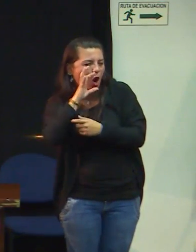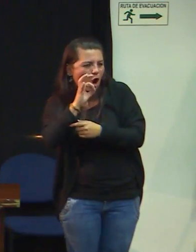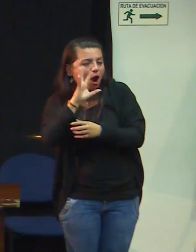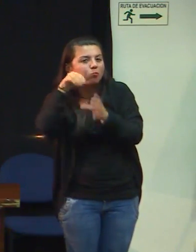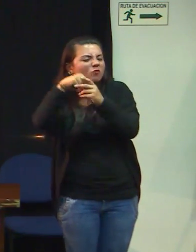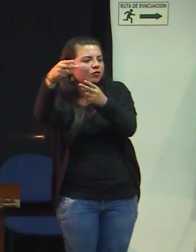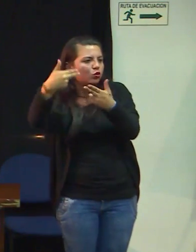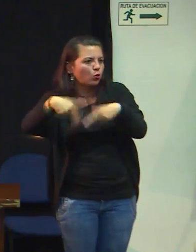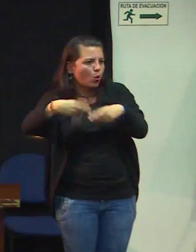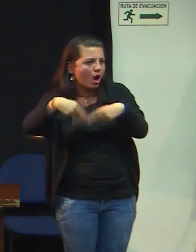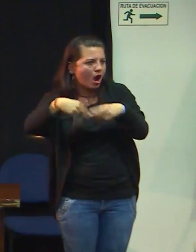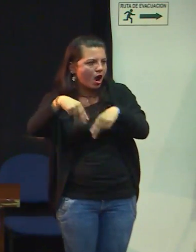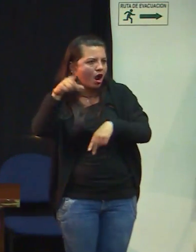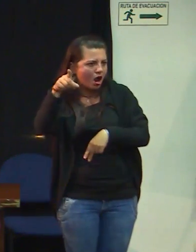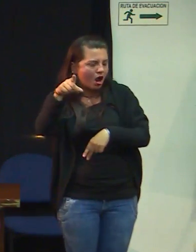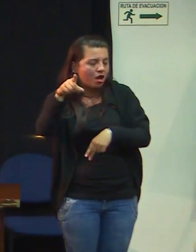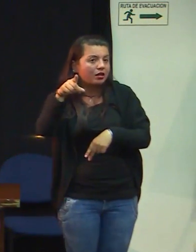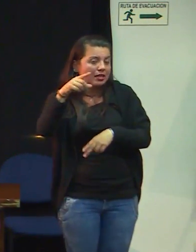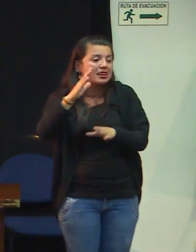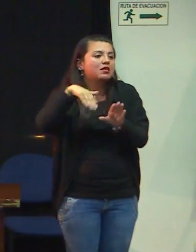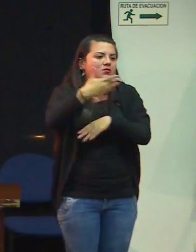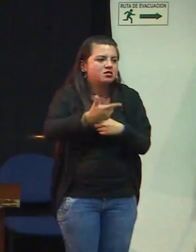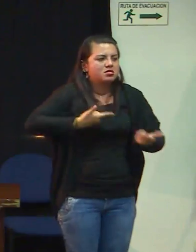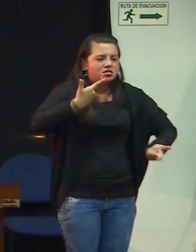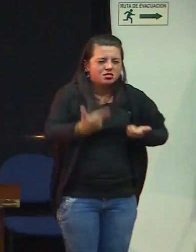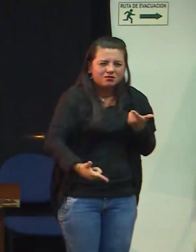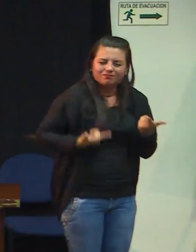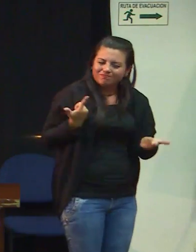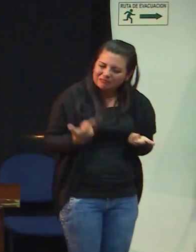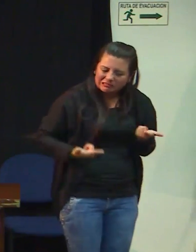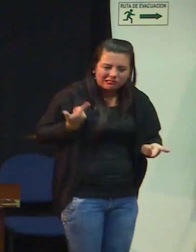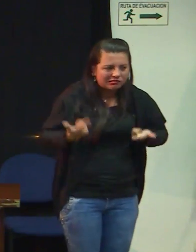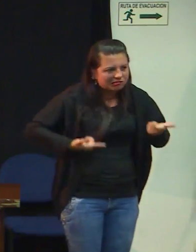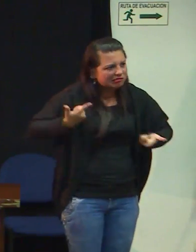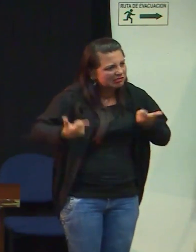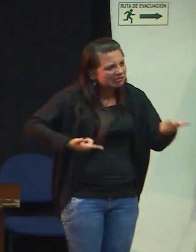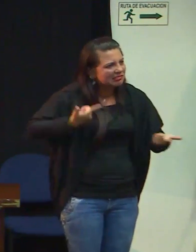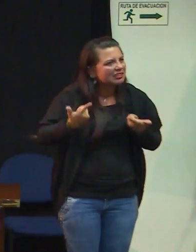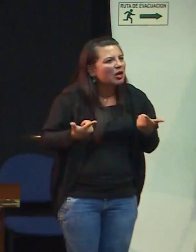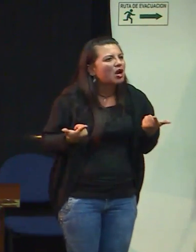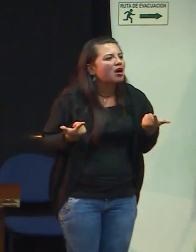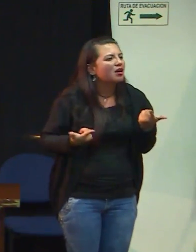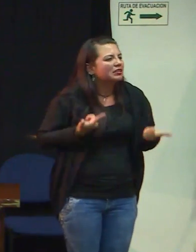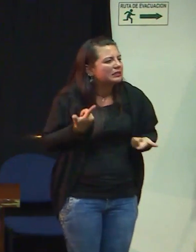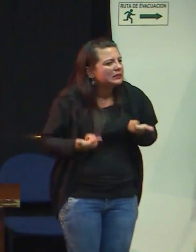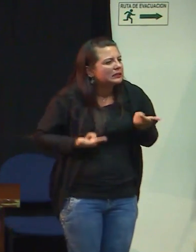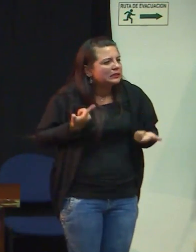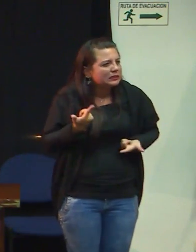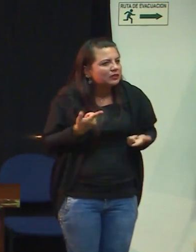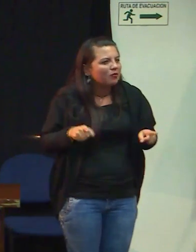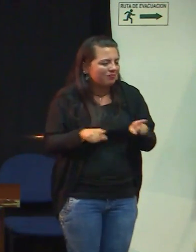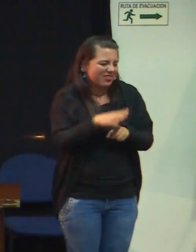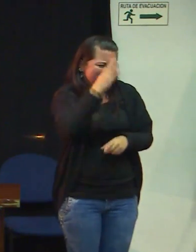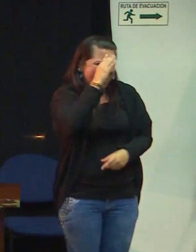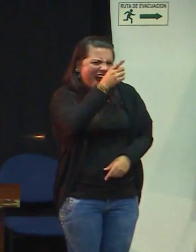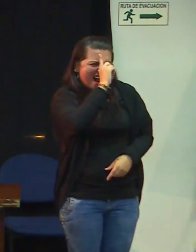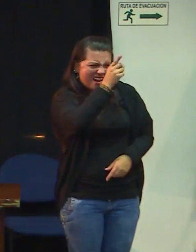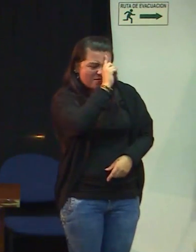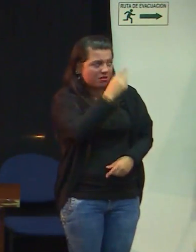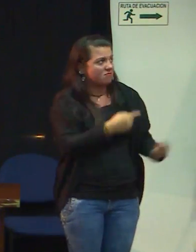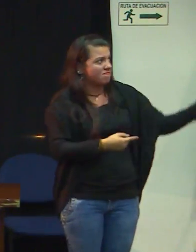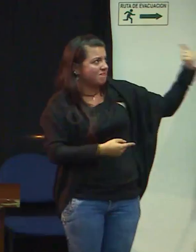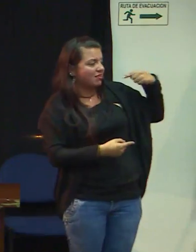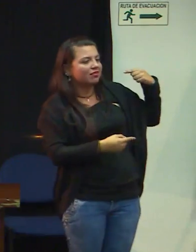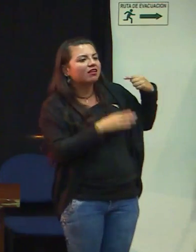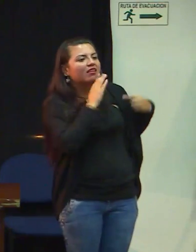ya después de una lucha dura, ardua, de la misión más bien alemana que llega con la